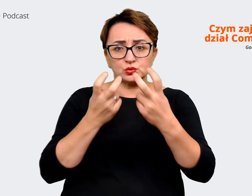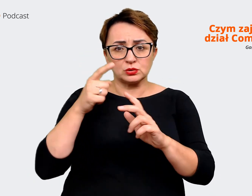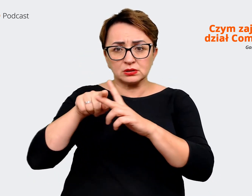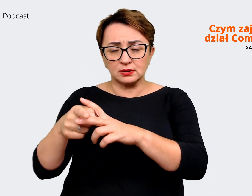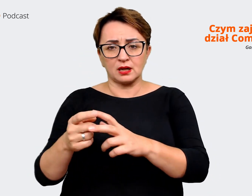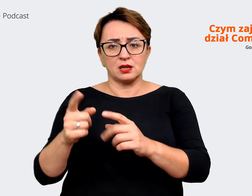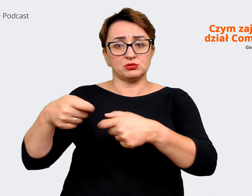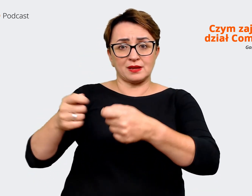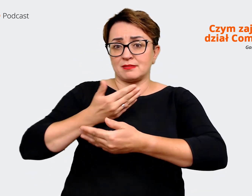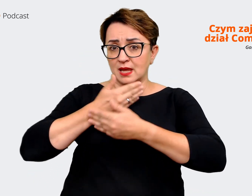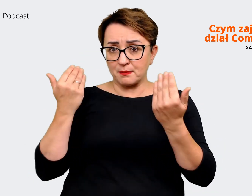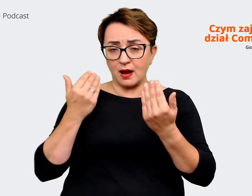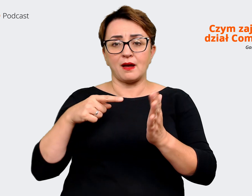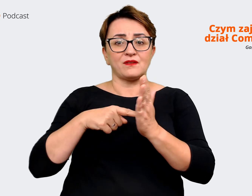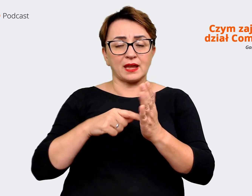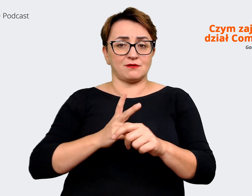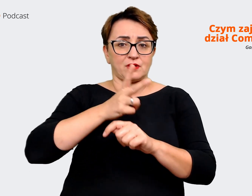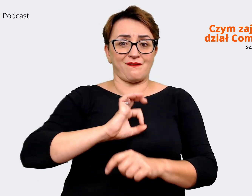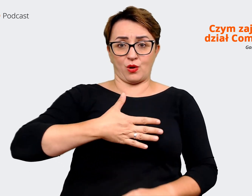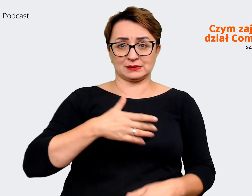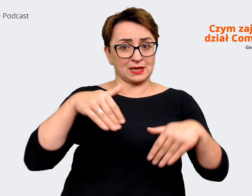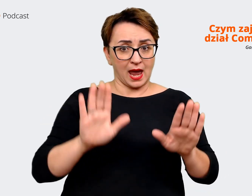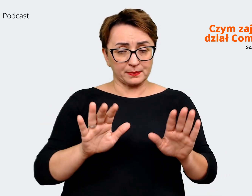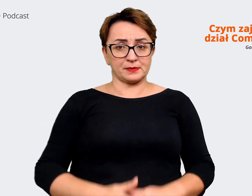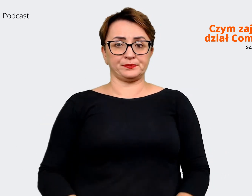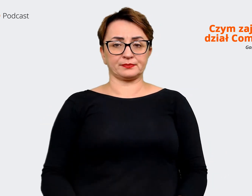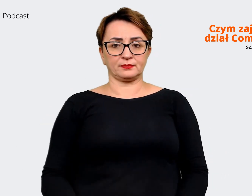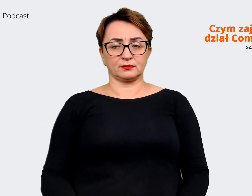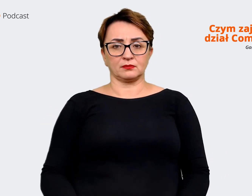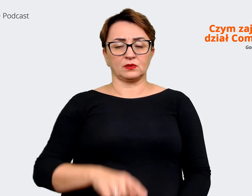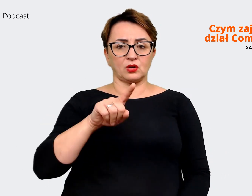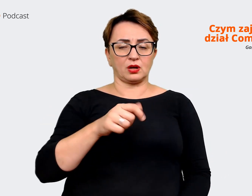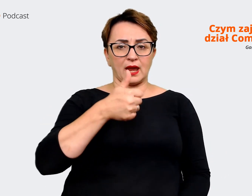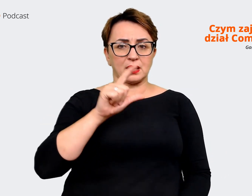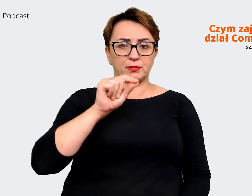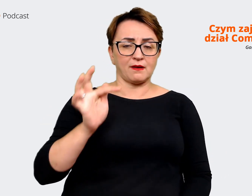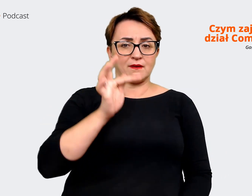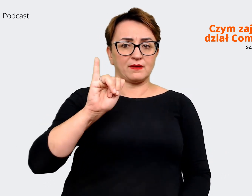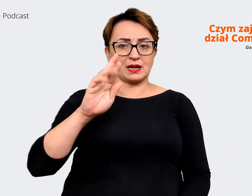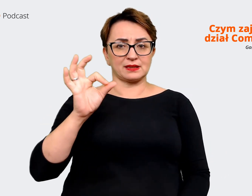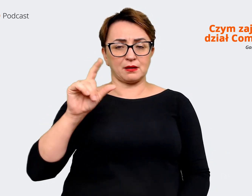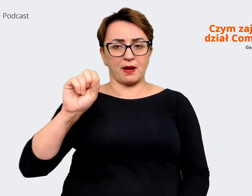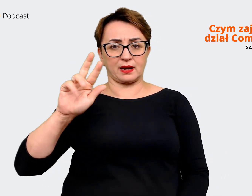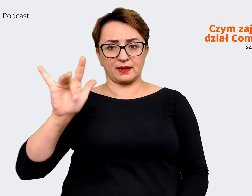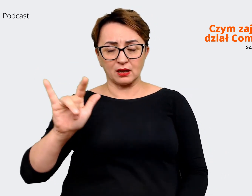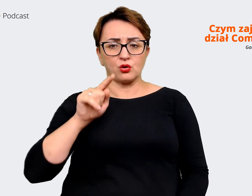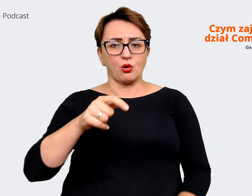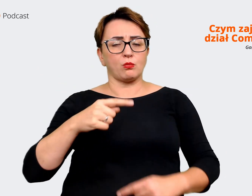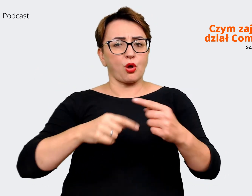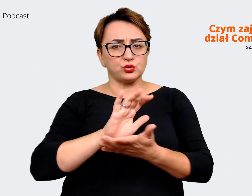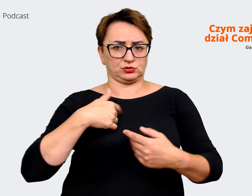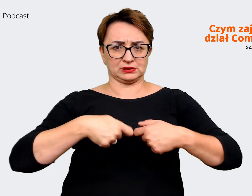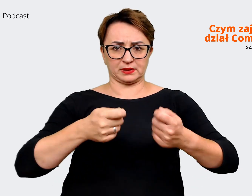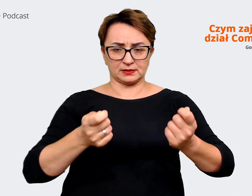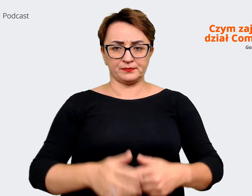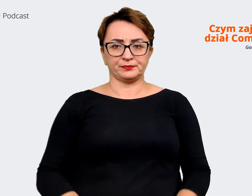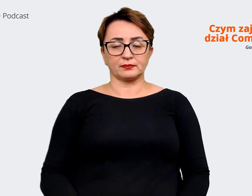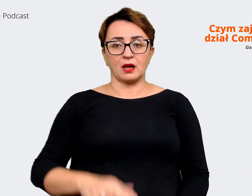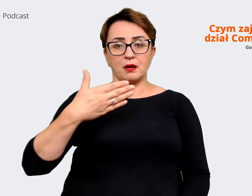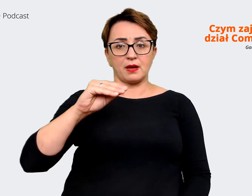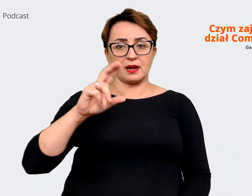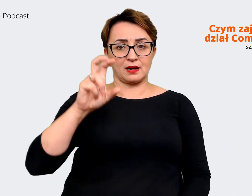czego nie robili częściowo nasi sprzedający. Więc tam, gdzie brakowało jakiegoś konkretnego towaru i wiemy, że kupujący go